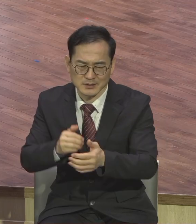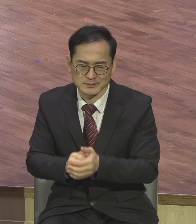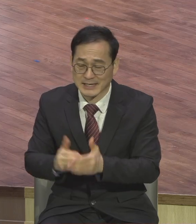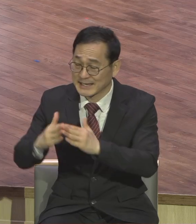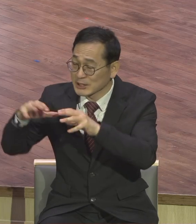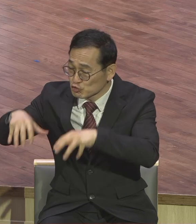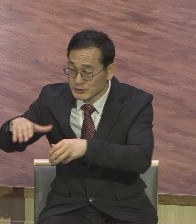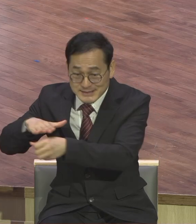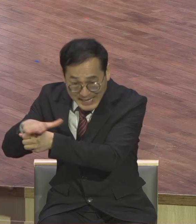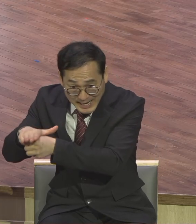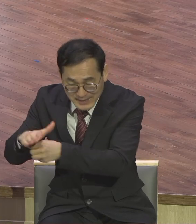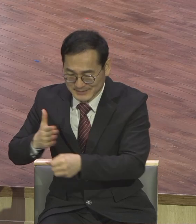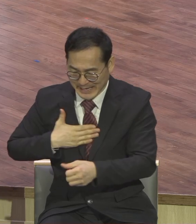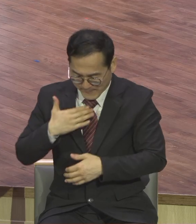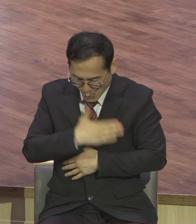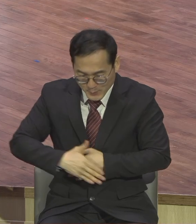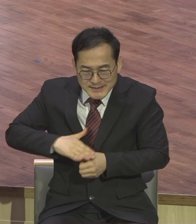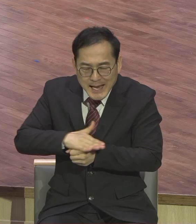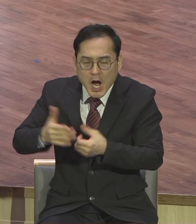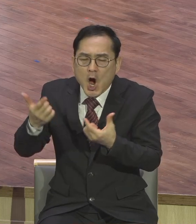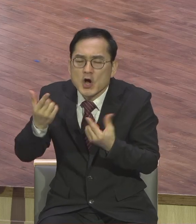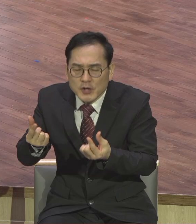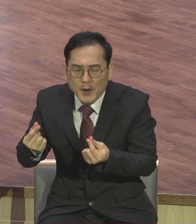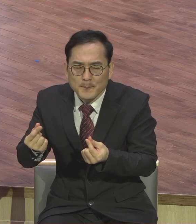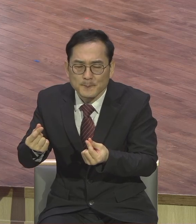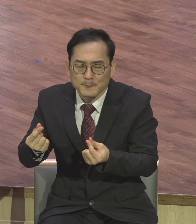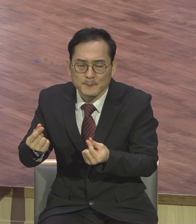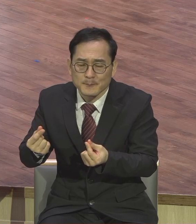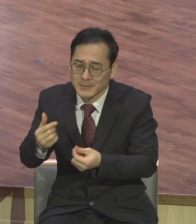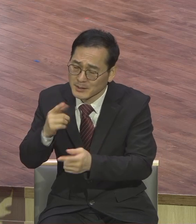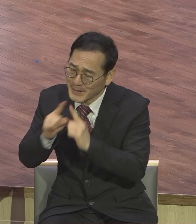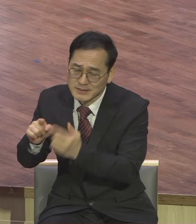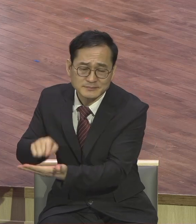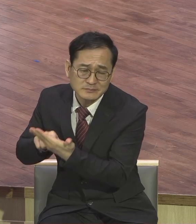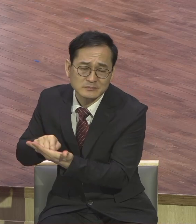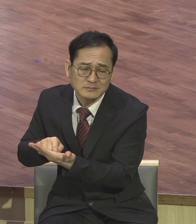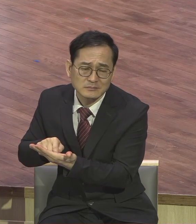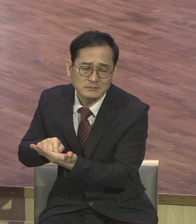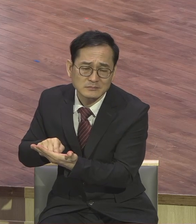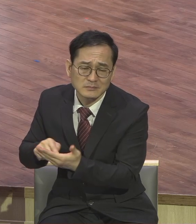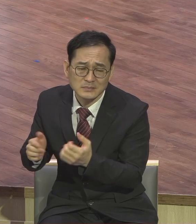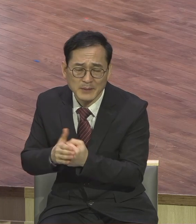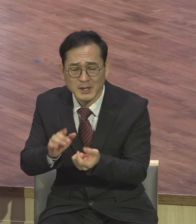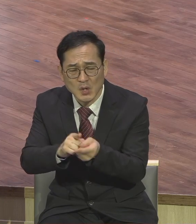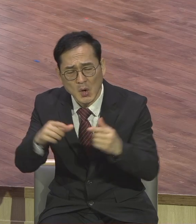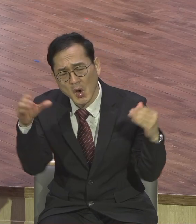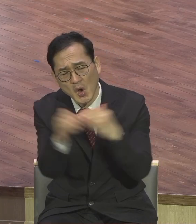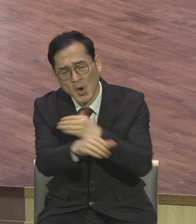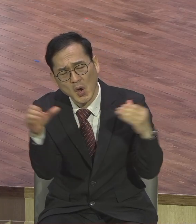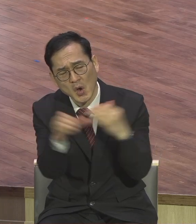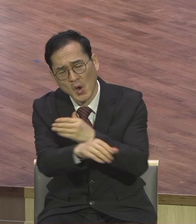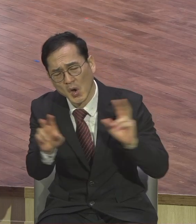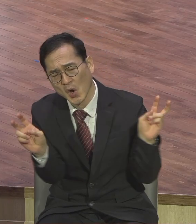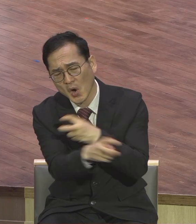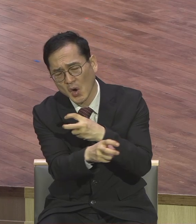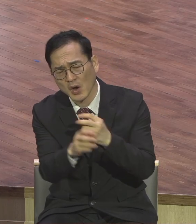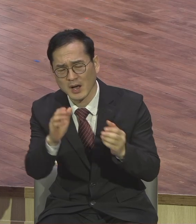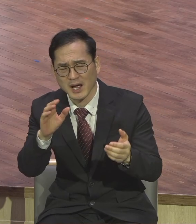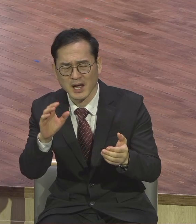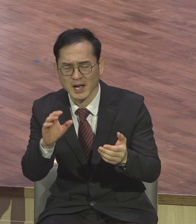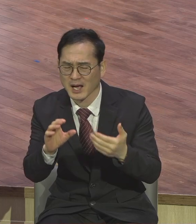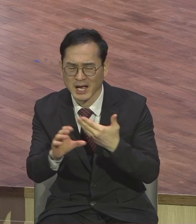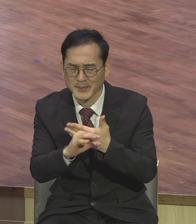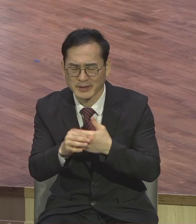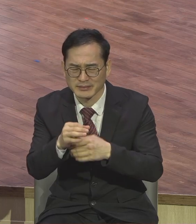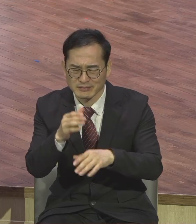사랑하기를 내 자신같이 하라 하신 말씀에서 이루어졌나니 만일 서로 물고 먹으면 피차 매망할까